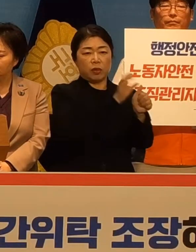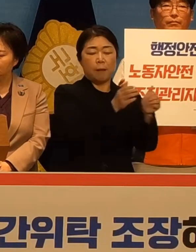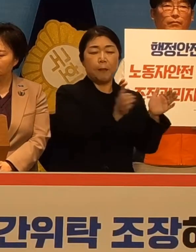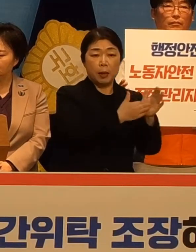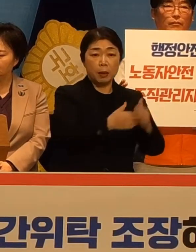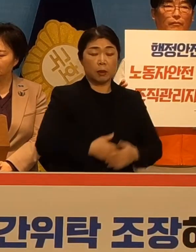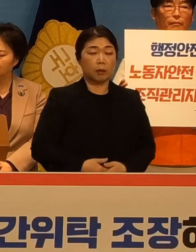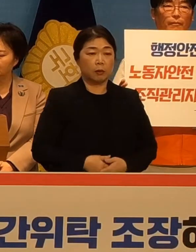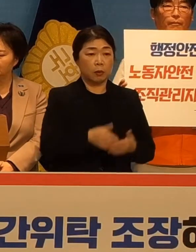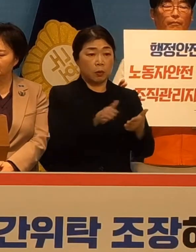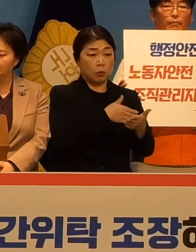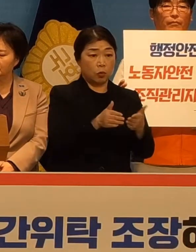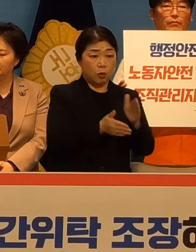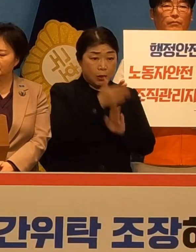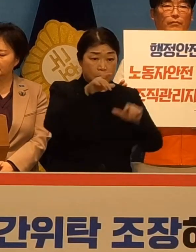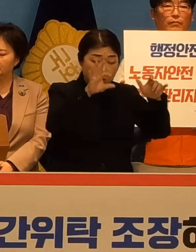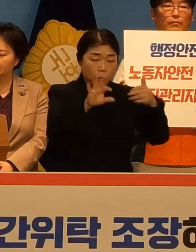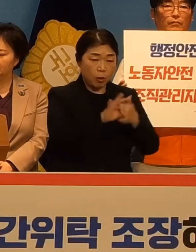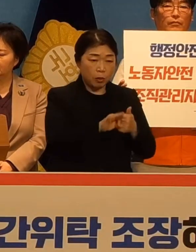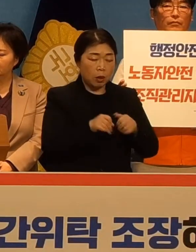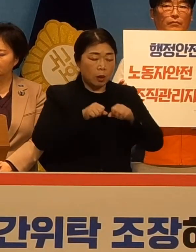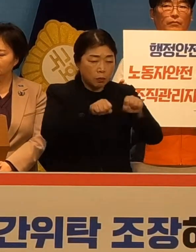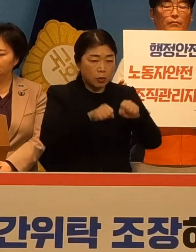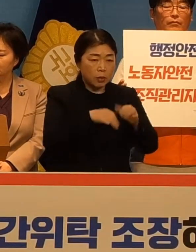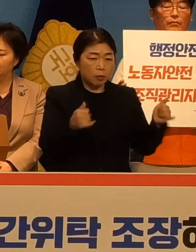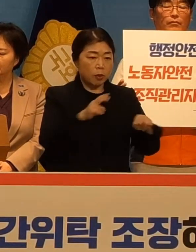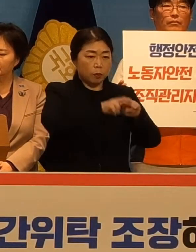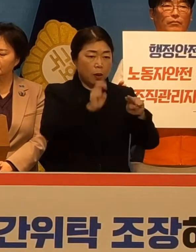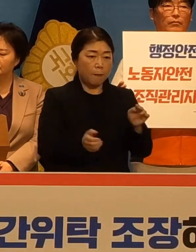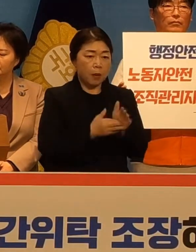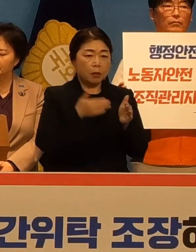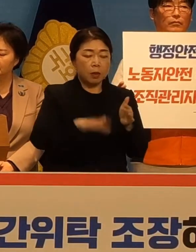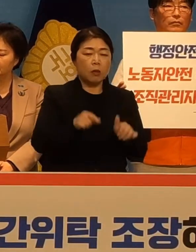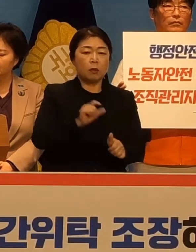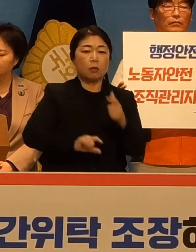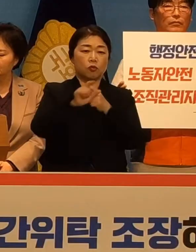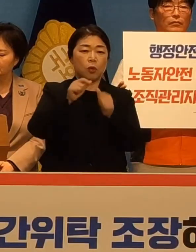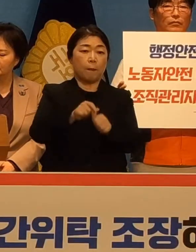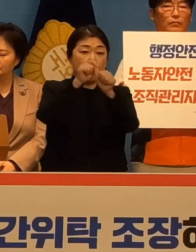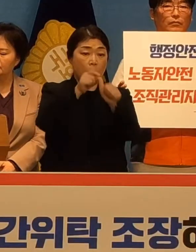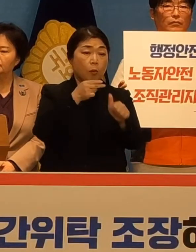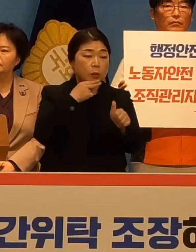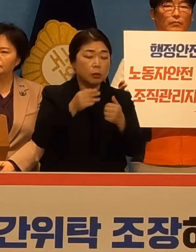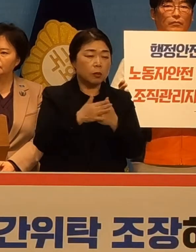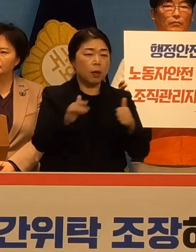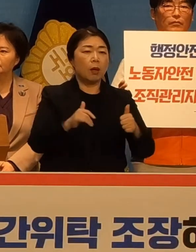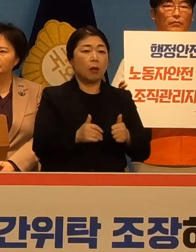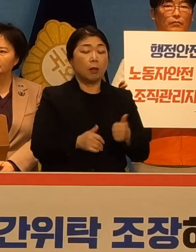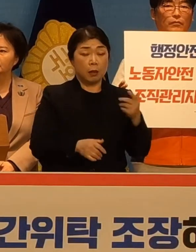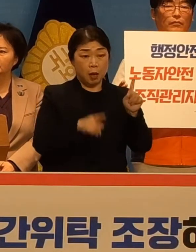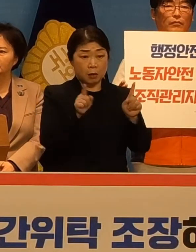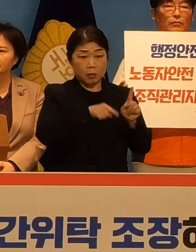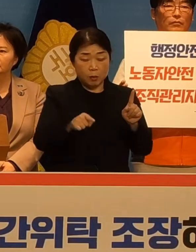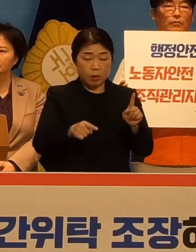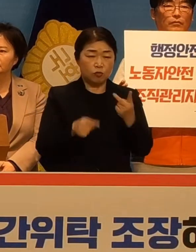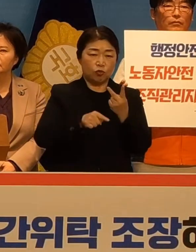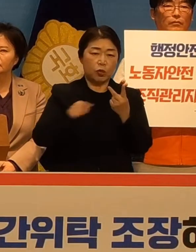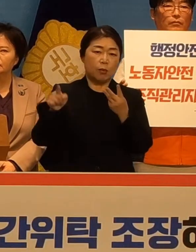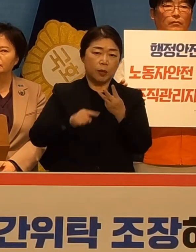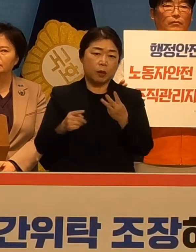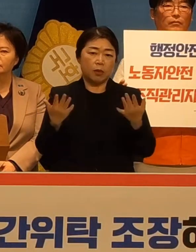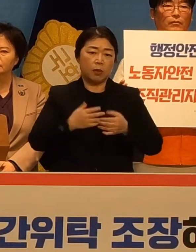경우 환경미아에 결혼이 발생하였음에도 추가 채용을 하지 않아 소중한 조합원이 결국